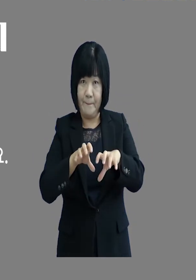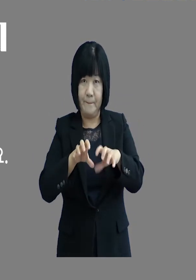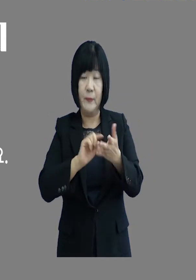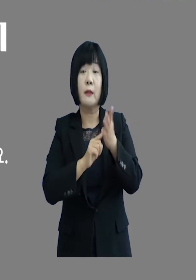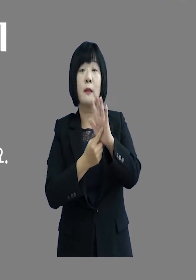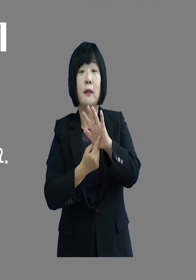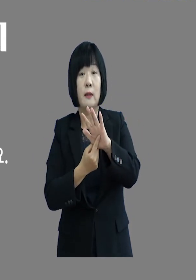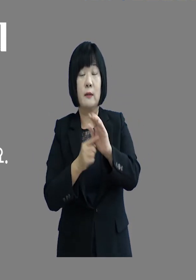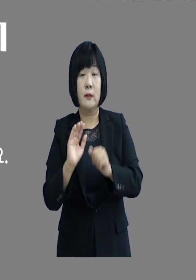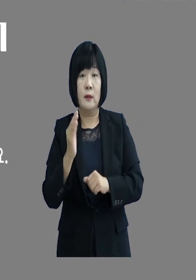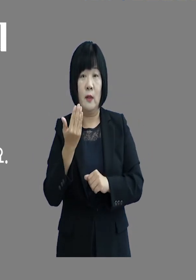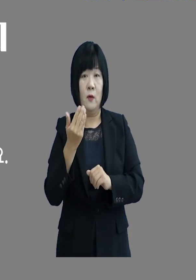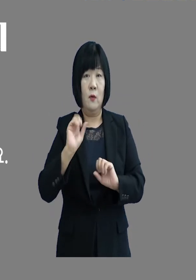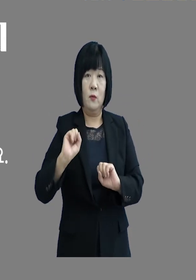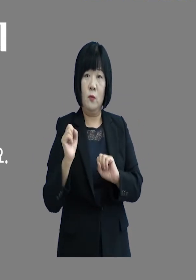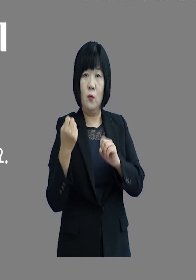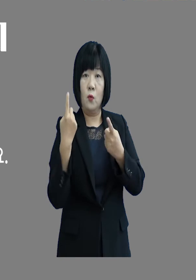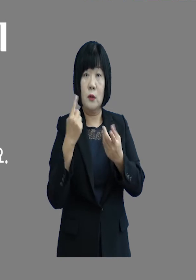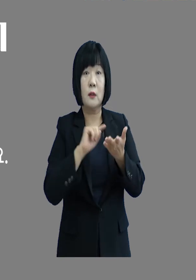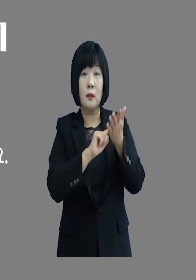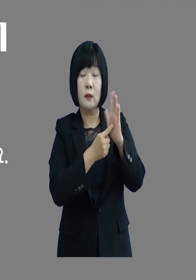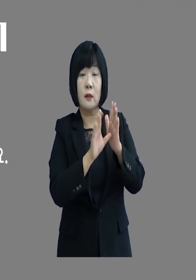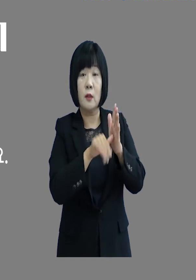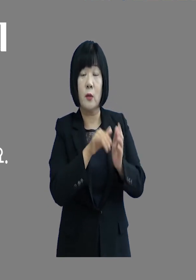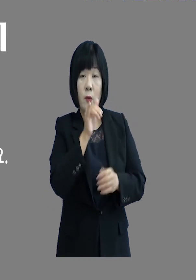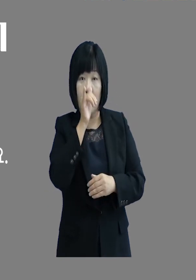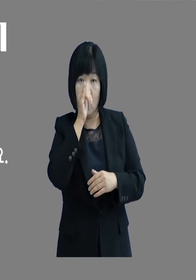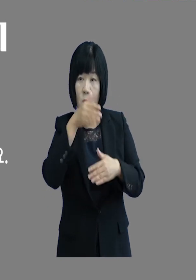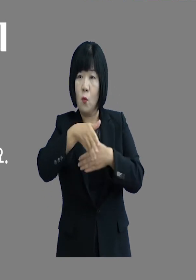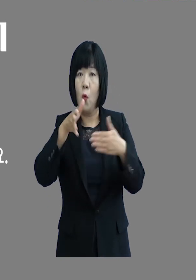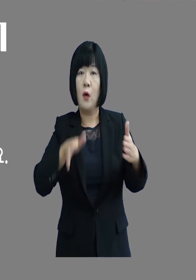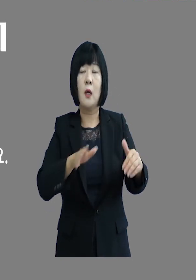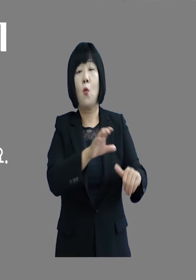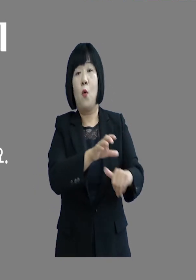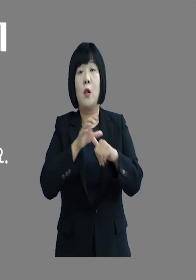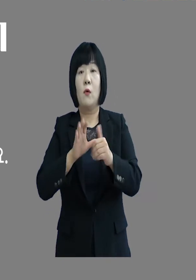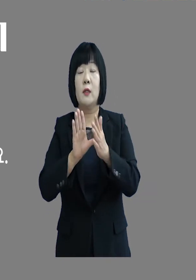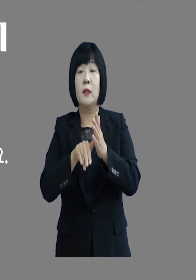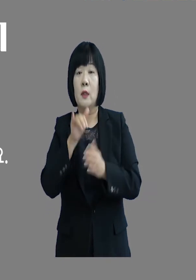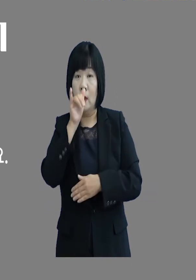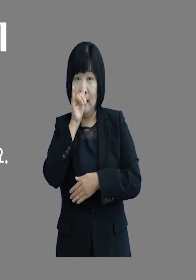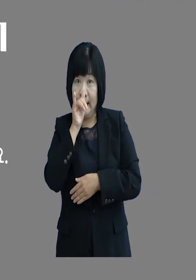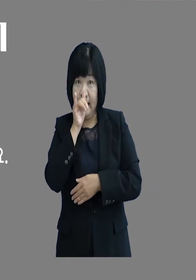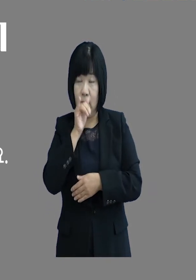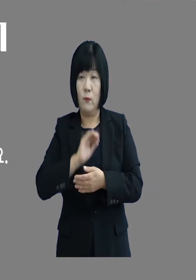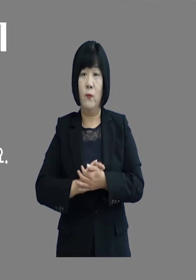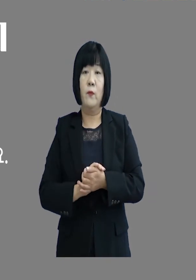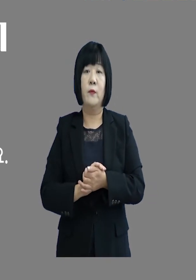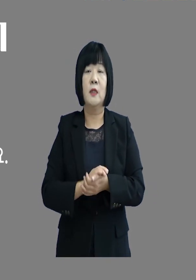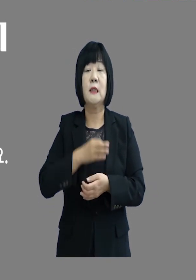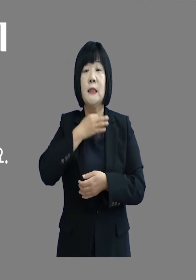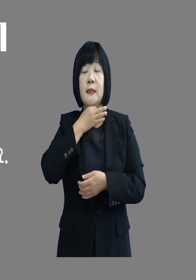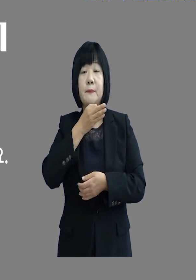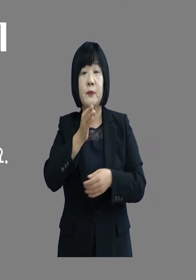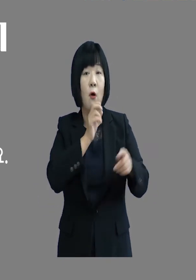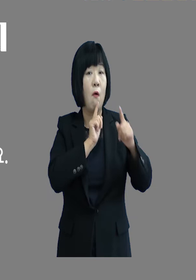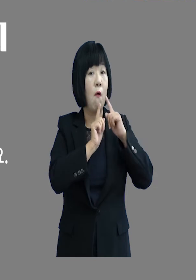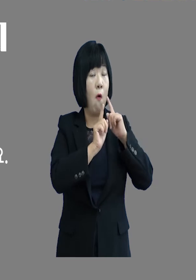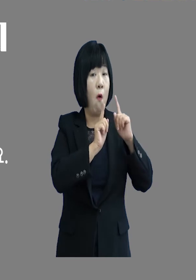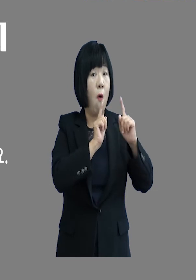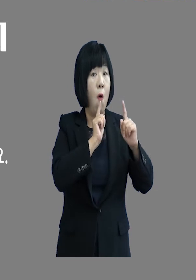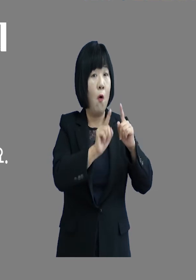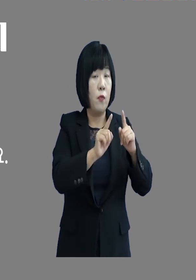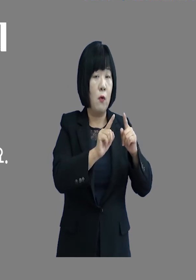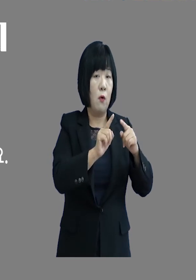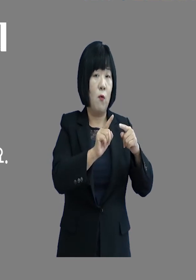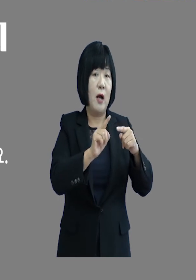나타난다거나 동시적으로 나타나기도 하고 공간을 활용하기도 하고 하는 굉장히 음성 언어와는 어순이